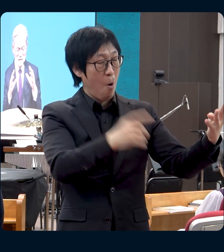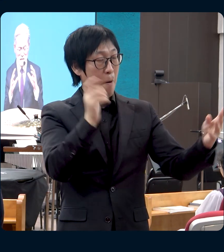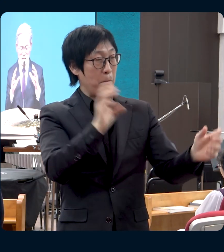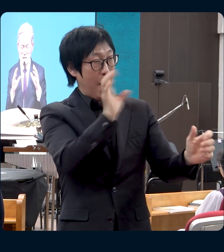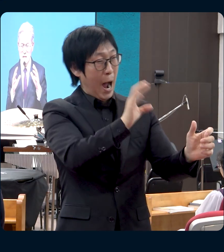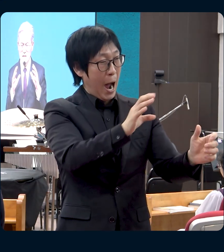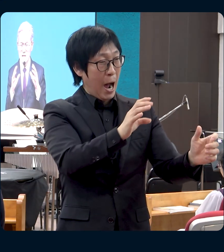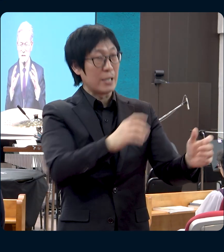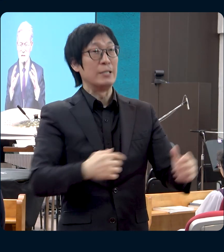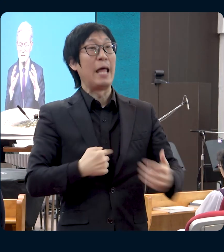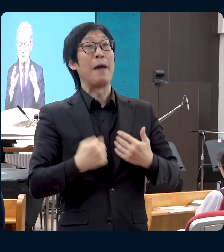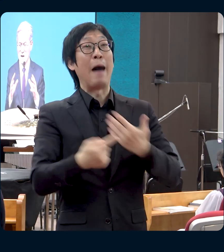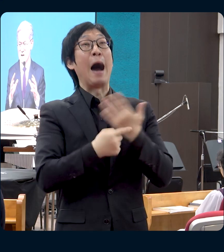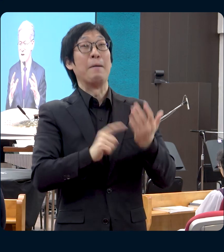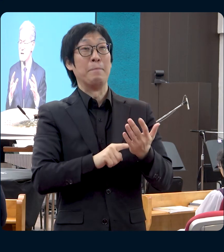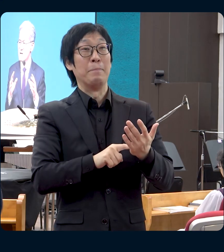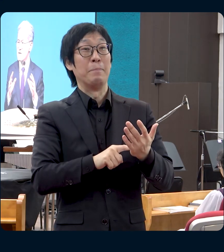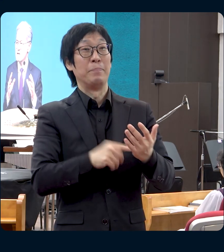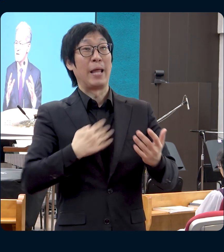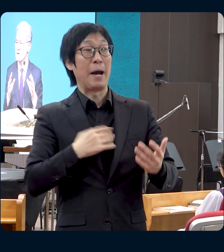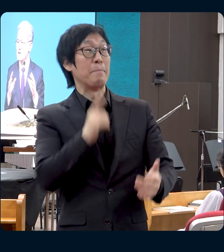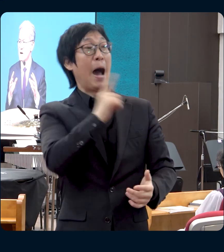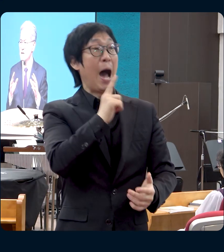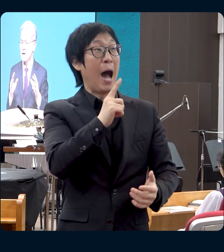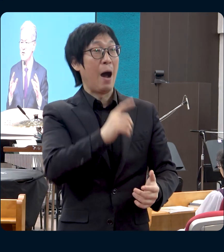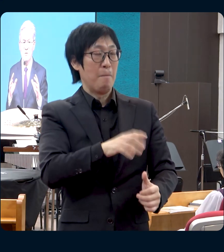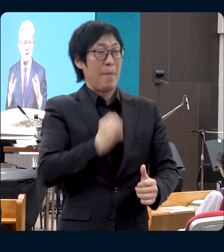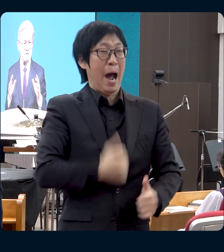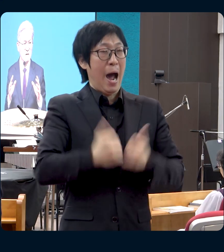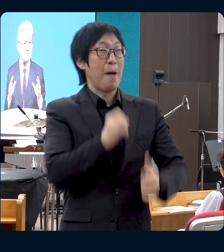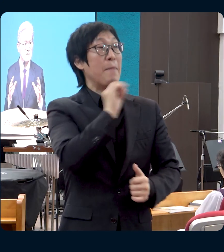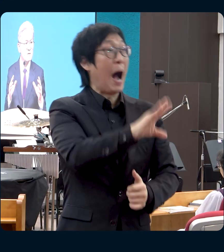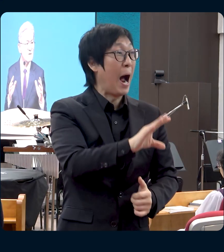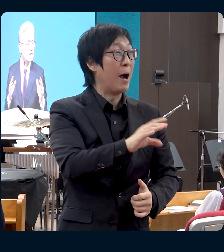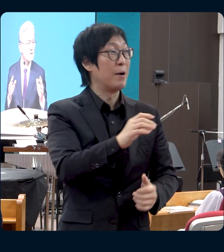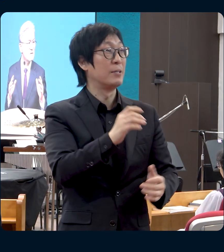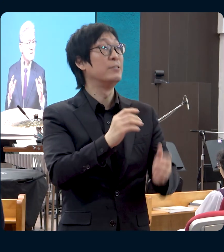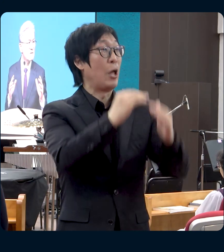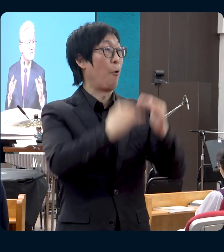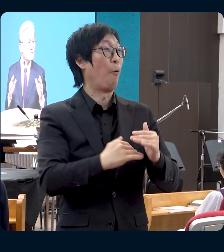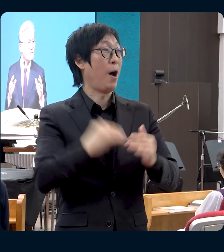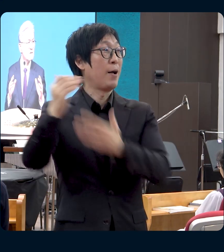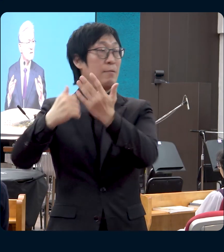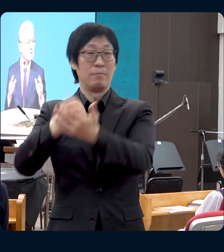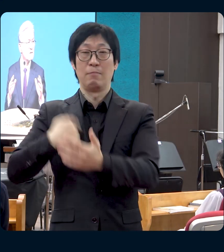했던 그 말 하나님 안 넘어가시더라고요.